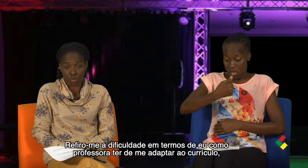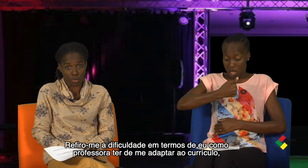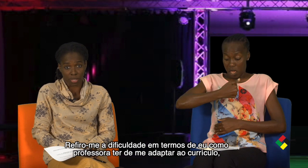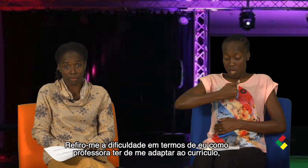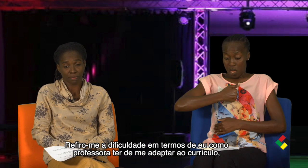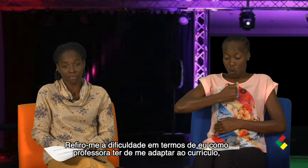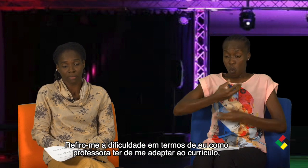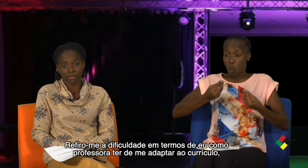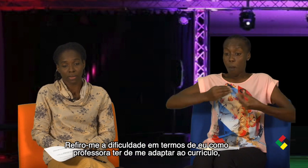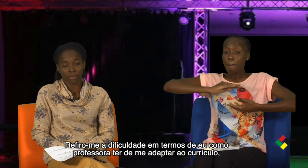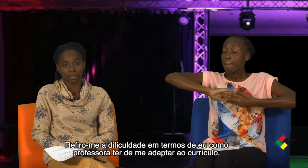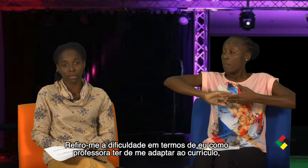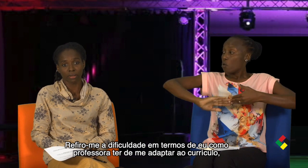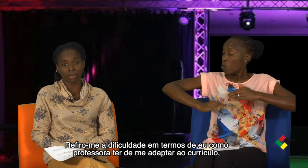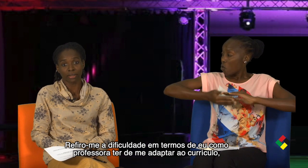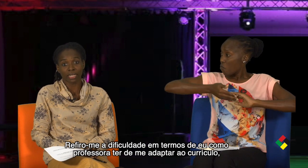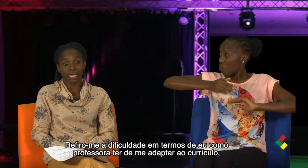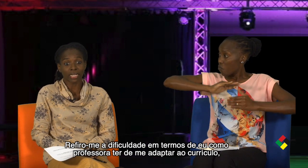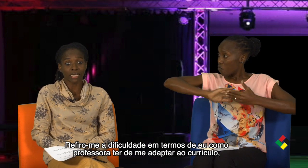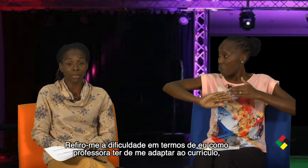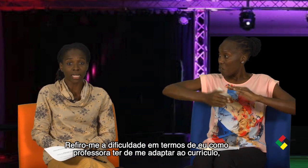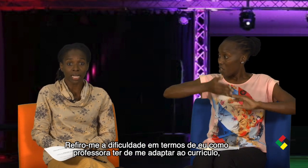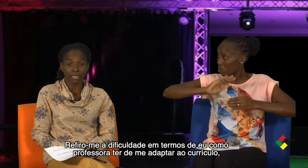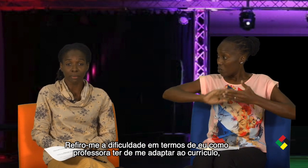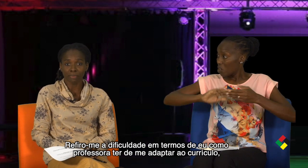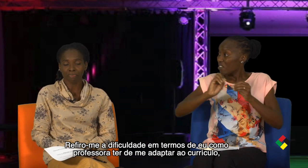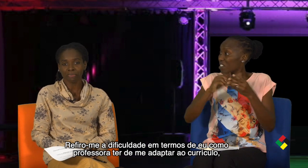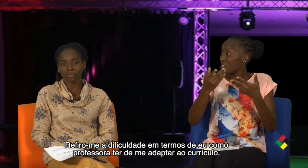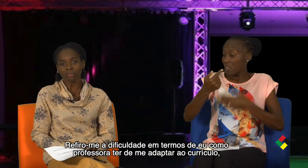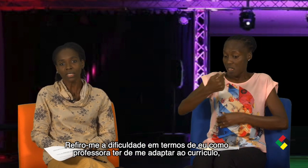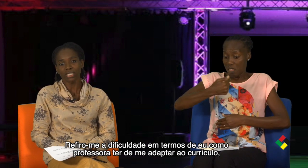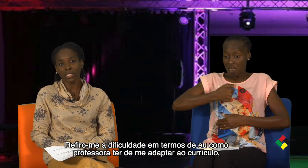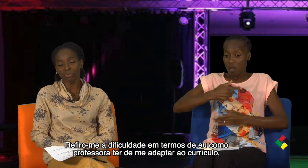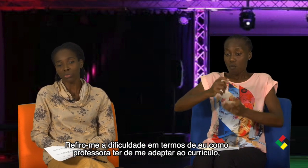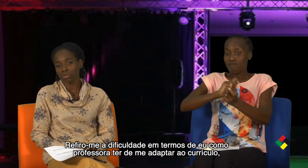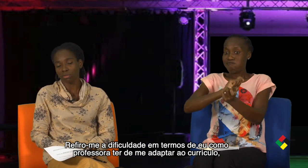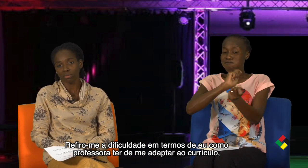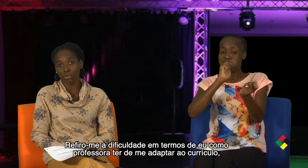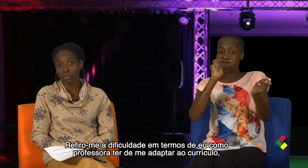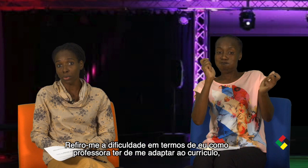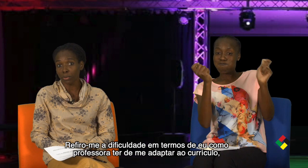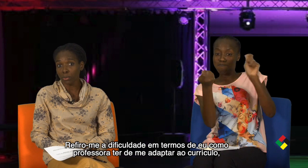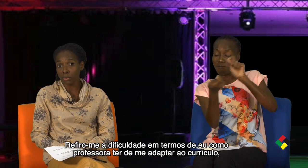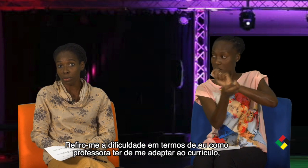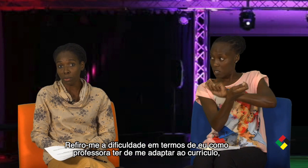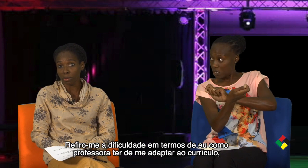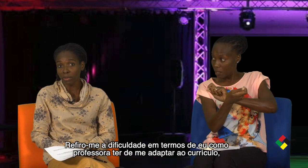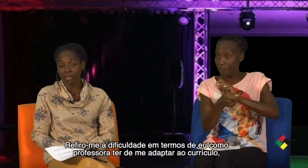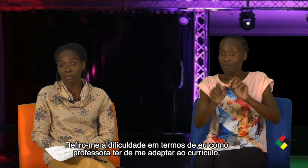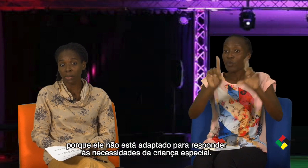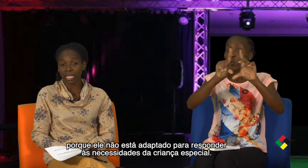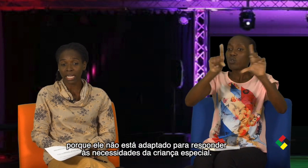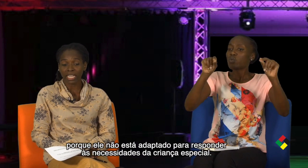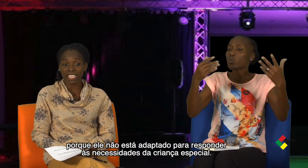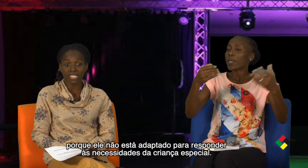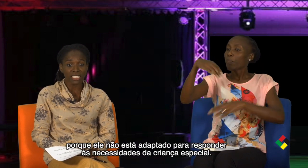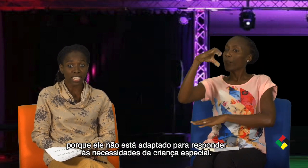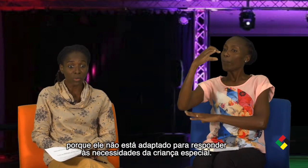professora, ter que adaptar em termos do próprio currículo, porque ela em si já não